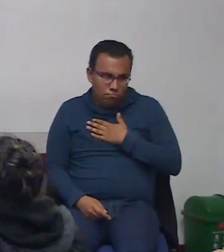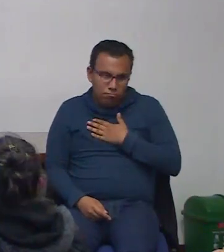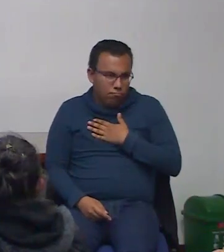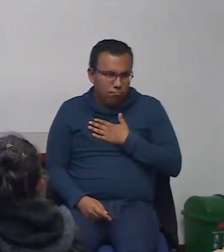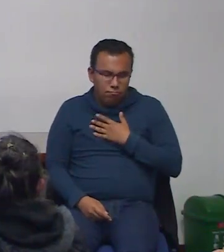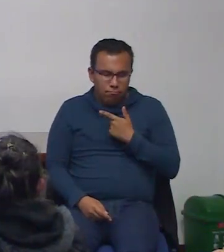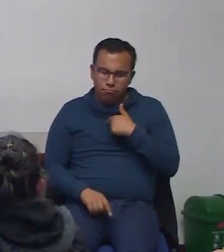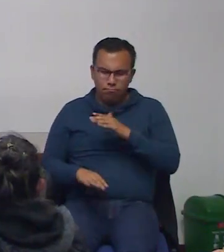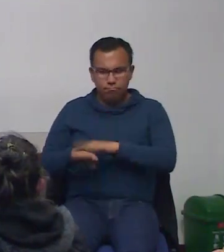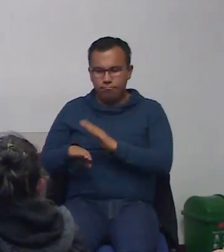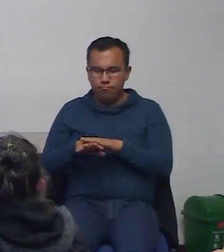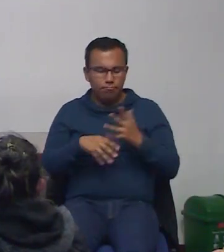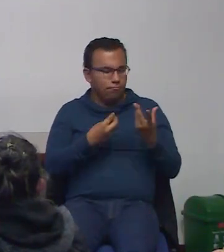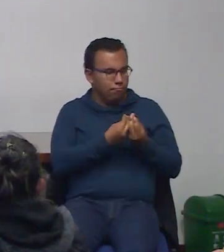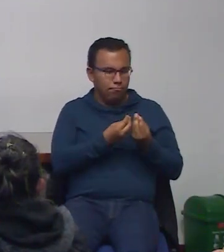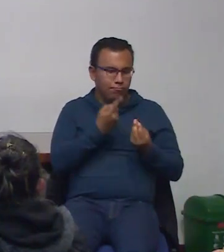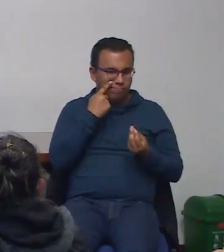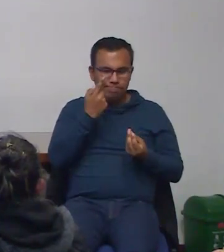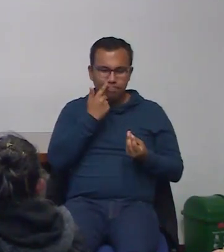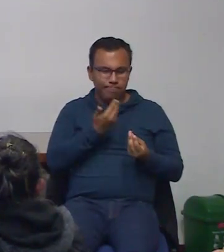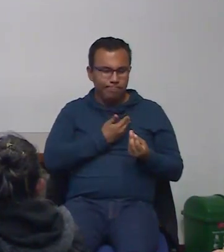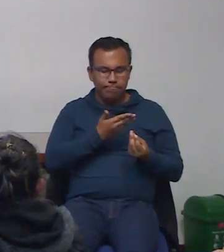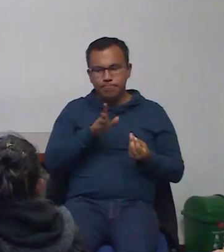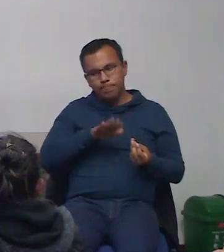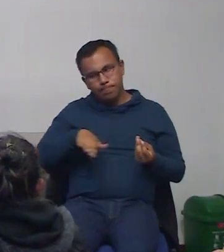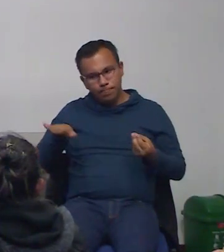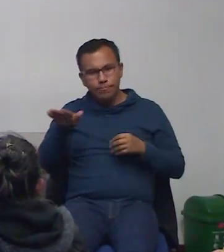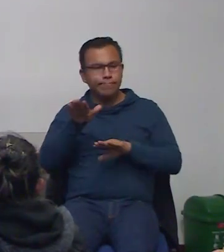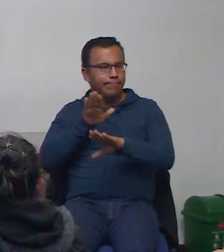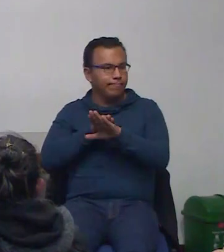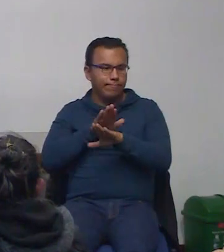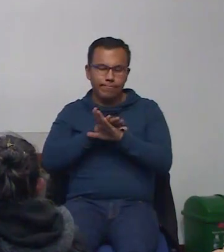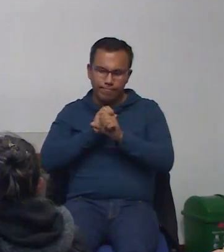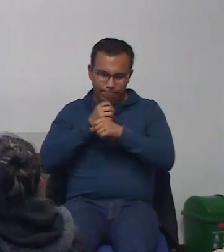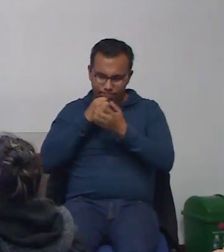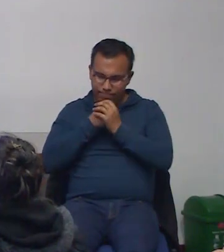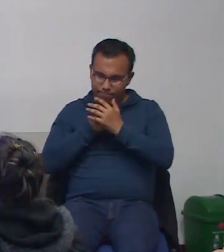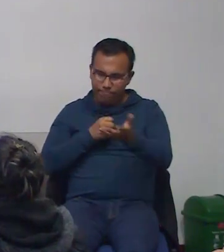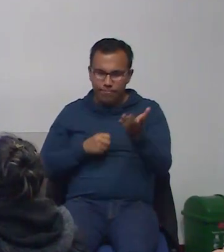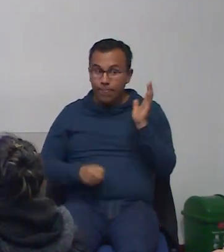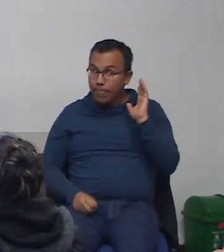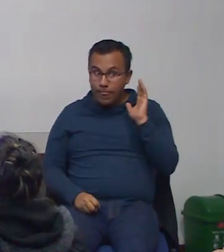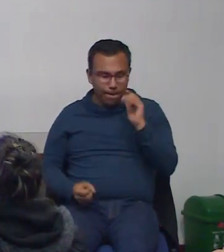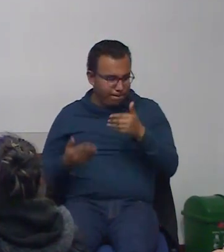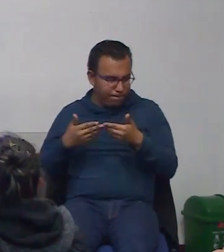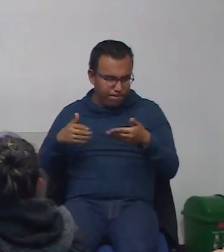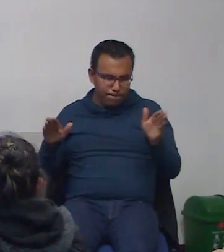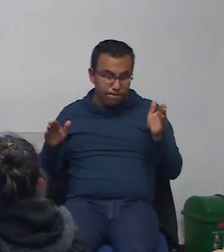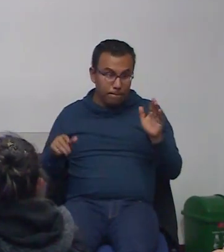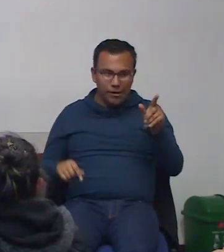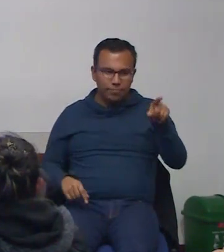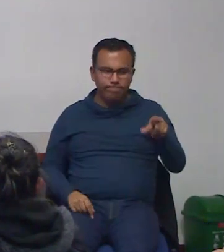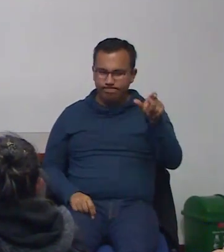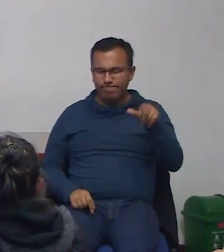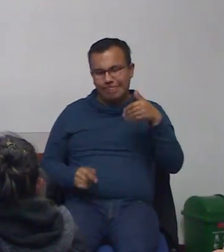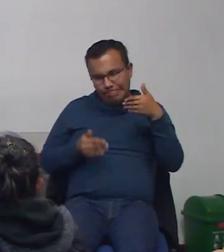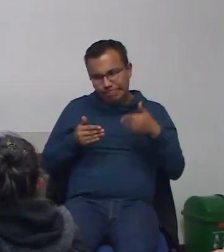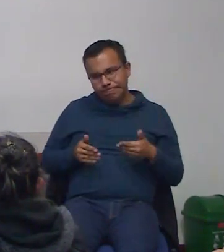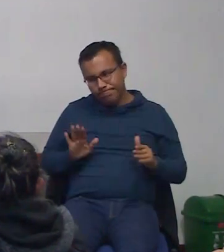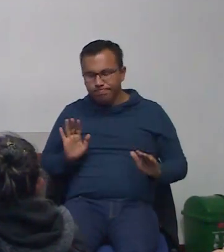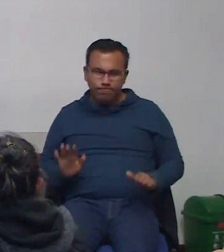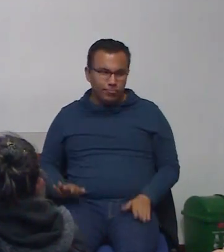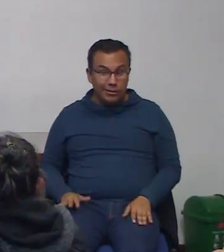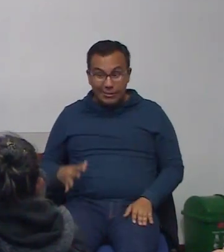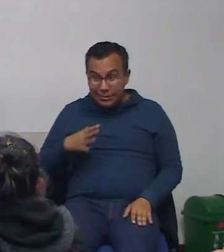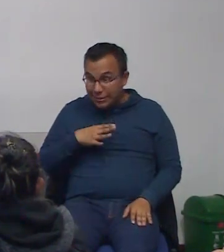menos doy el mensaje al equipo que con los papás el tema tenemos que ser muy honestos y abiertos a que si ellos no se